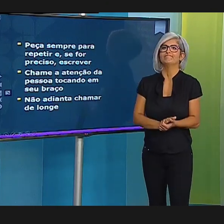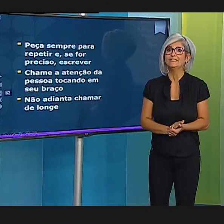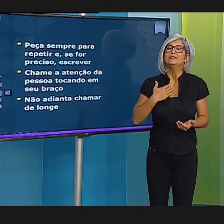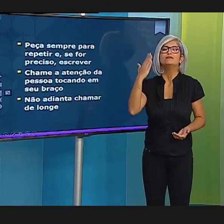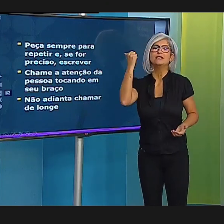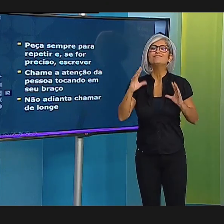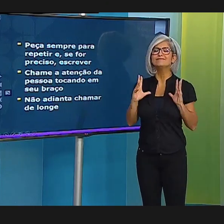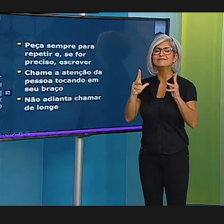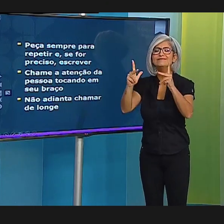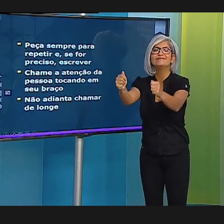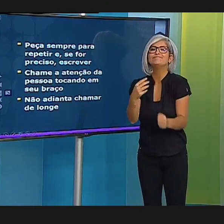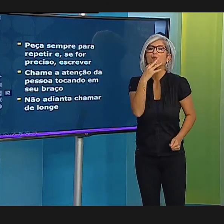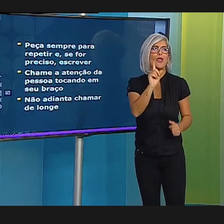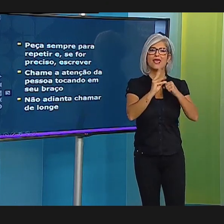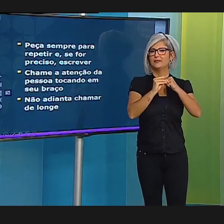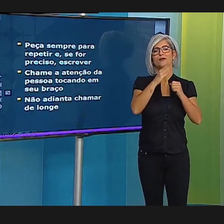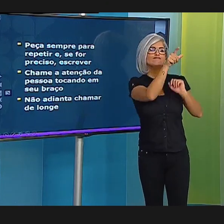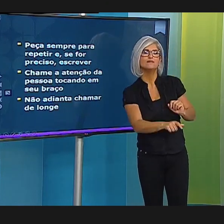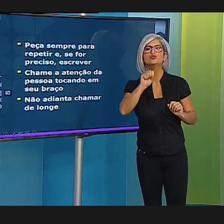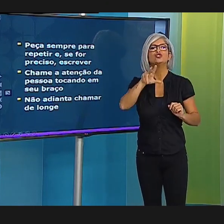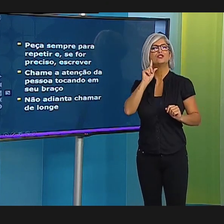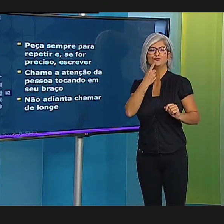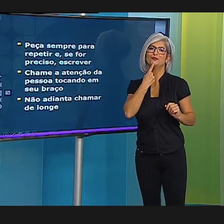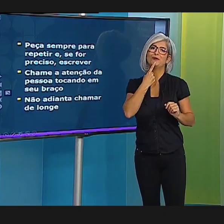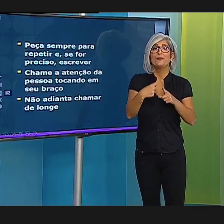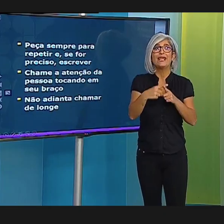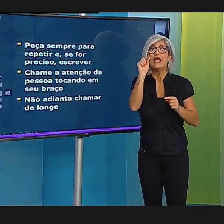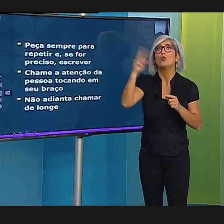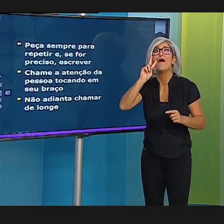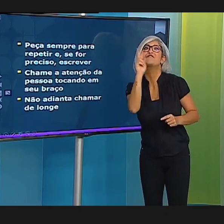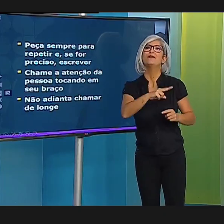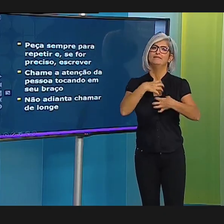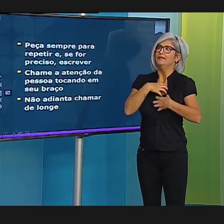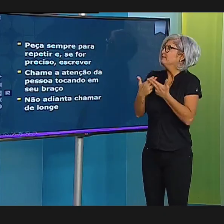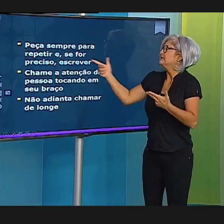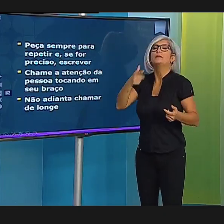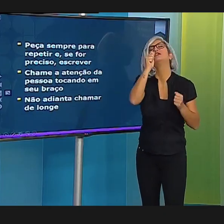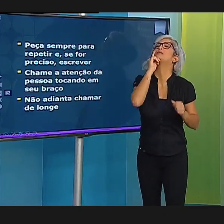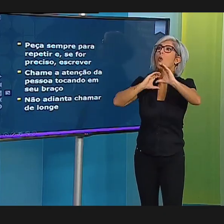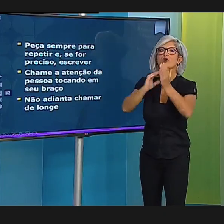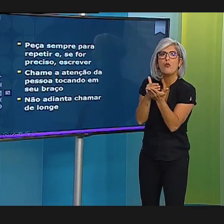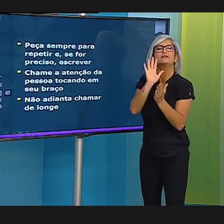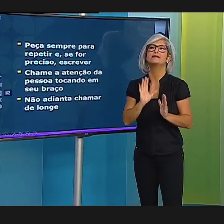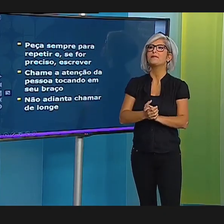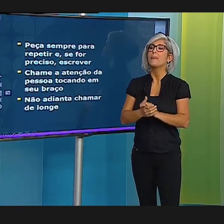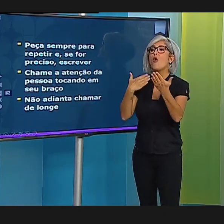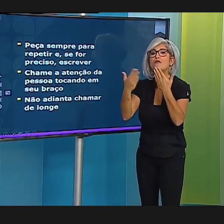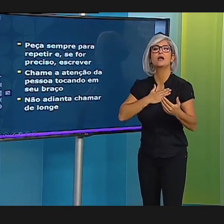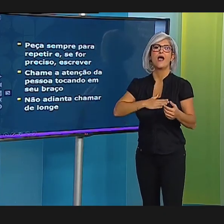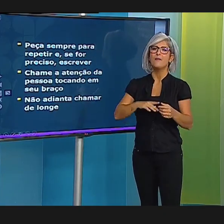então. Eu compreendo que a maioria das pessoas não tem conhecimento sobre o sujeito surdo. Algumas pessoas, inclusive, nunca viram uma pessoa surda. Mas para iniciar esse processo de